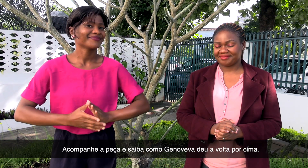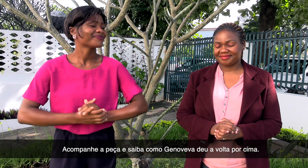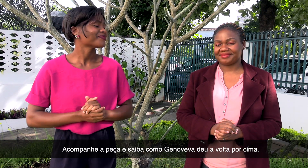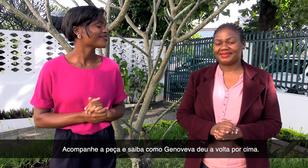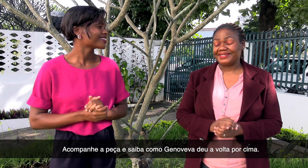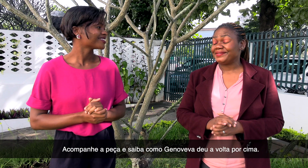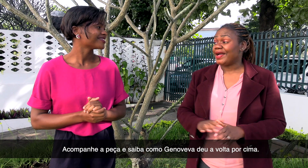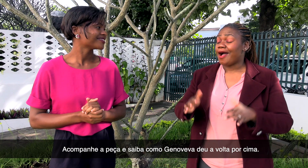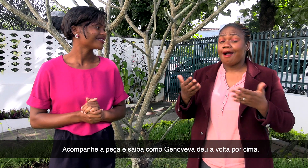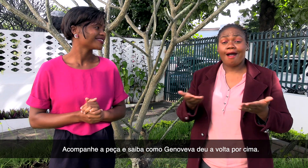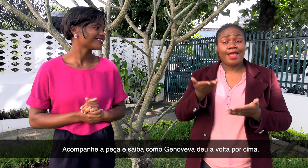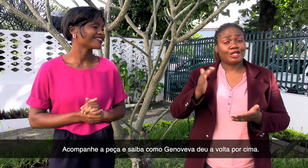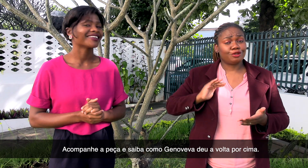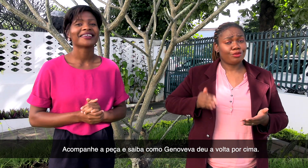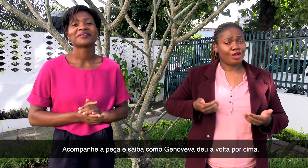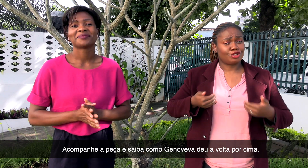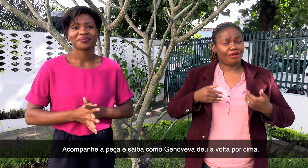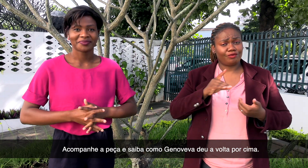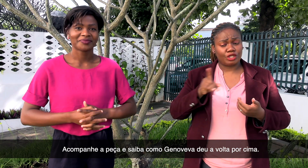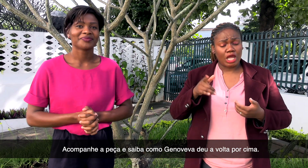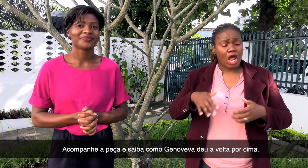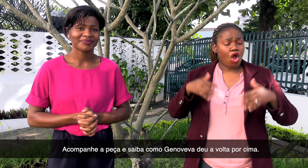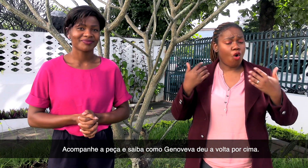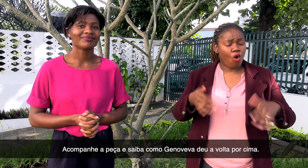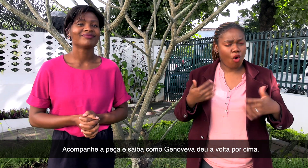Acompanhe a peça e saiba como Genoveva deu a volta por cima.